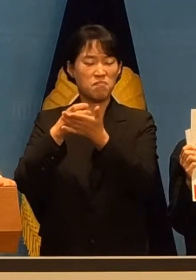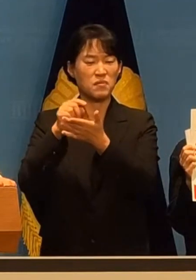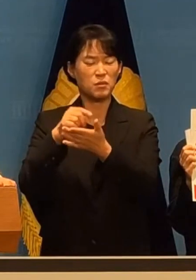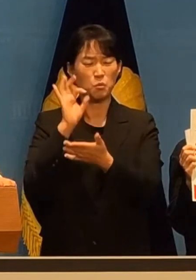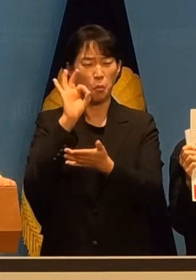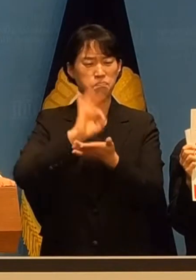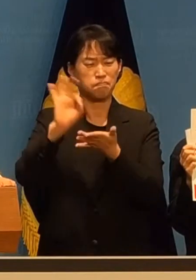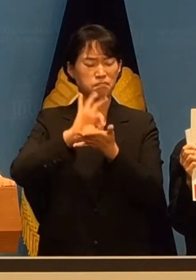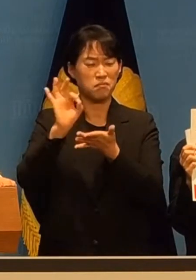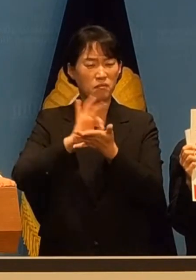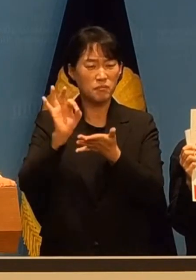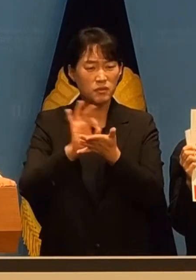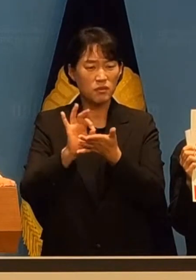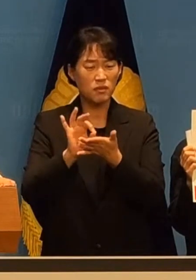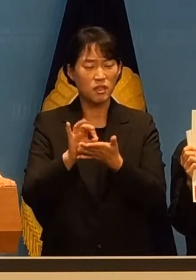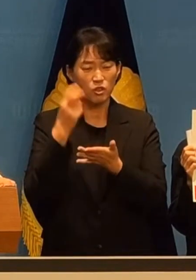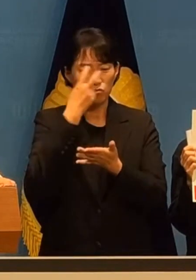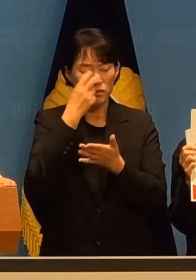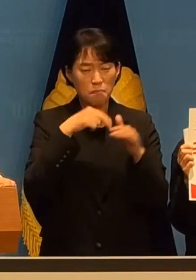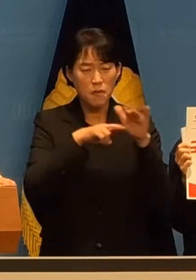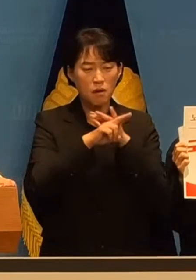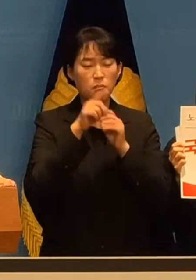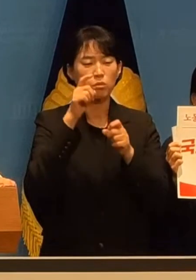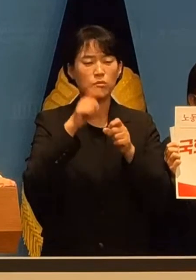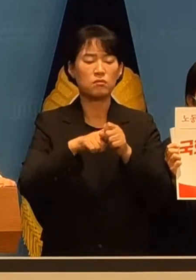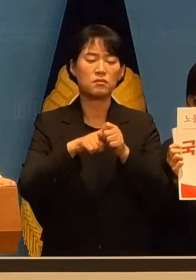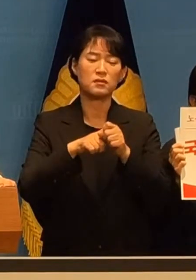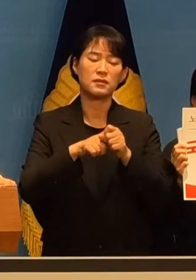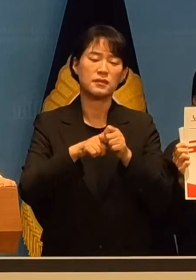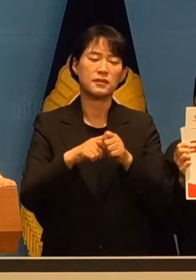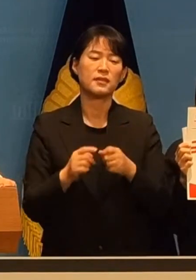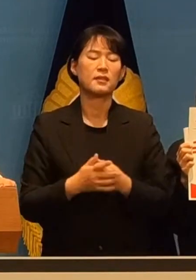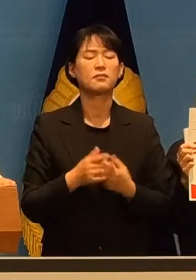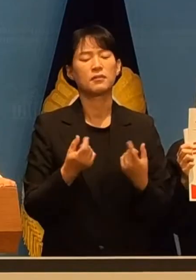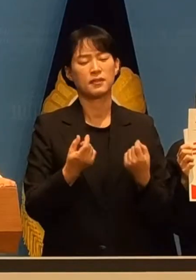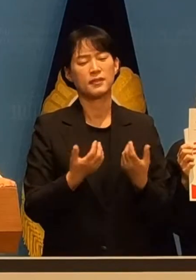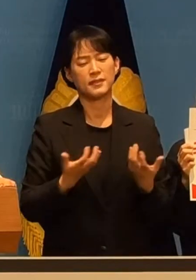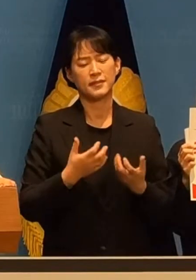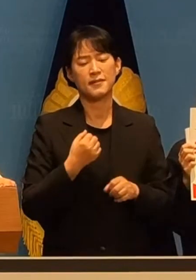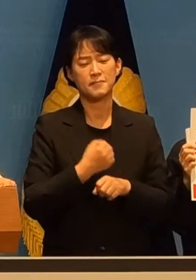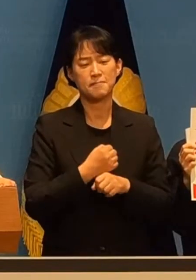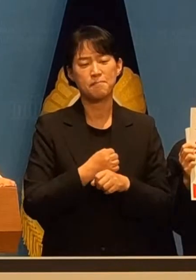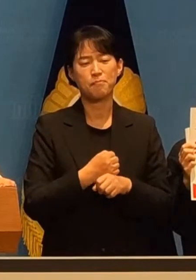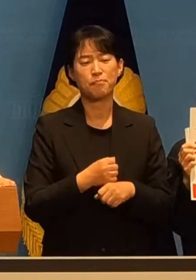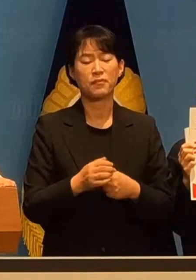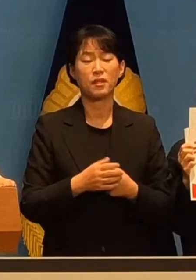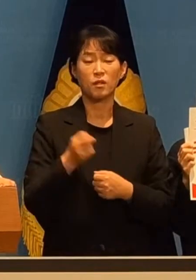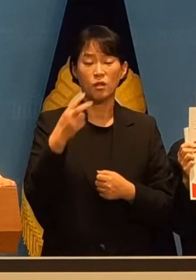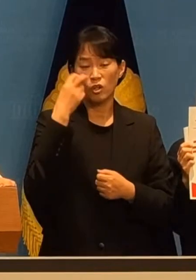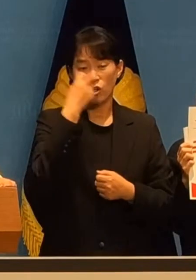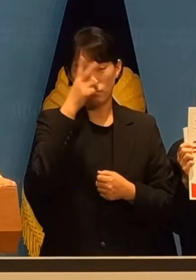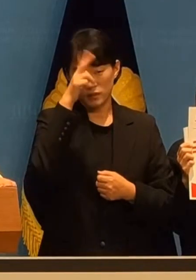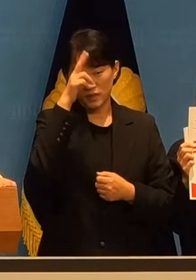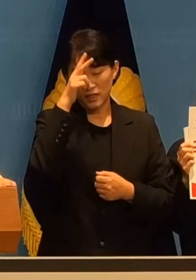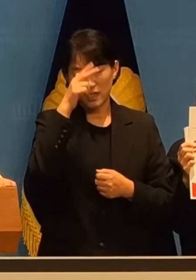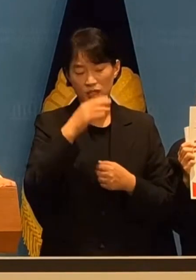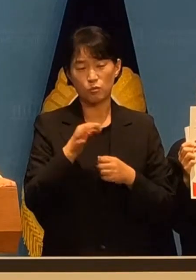부으면서 그 수사를 회피하기 위한 그런 작업들을 벌이고 검찰의 고위층의 로비를